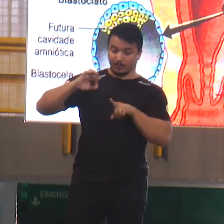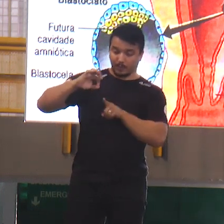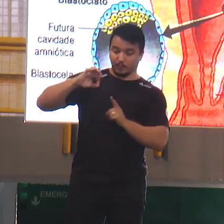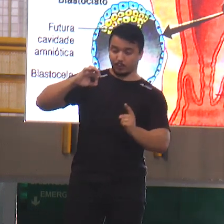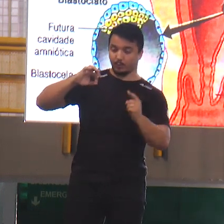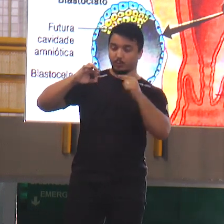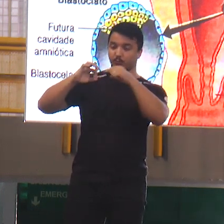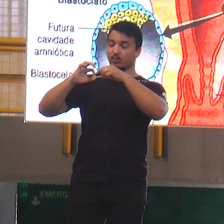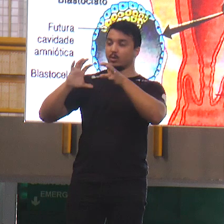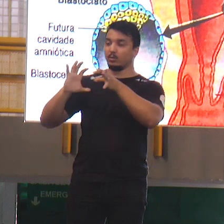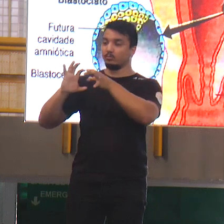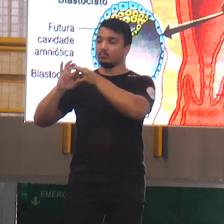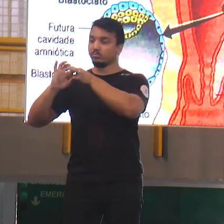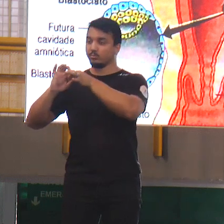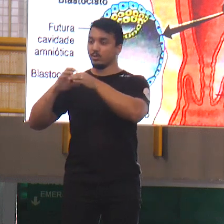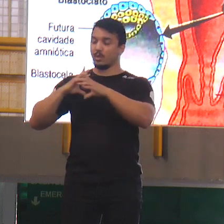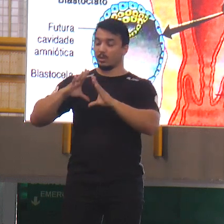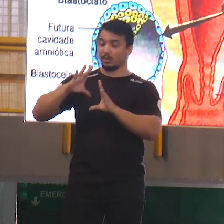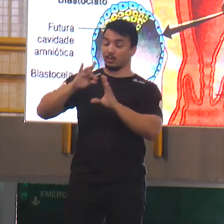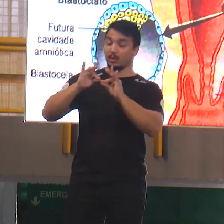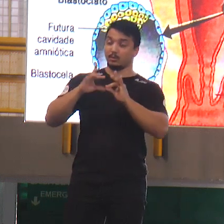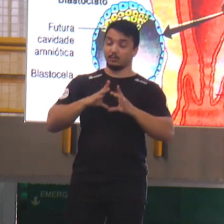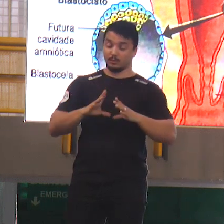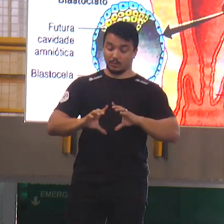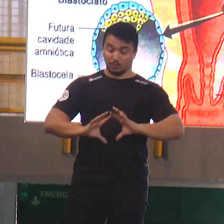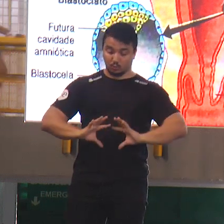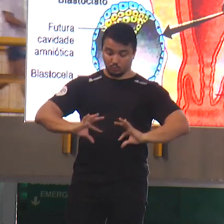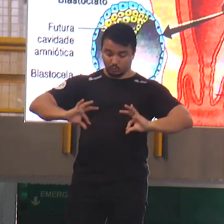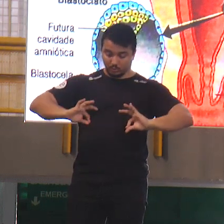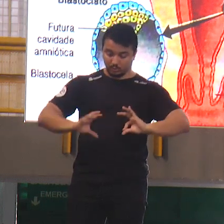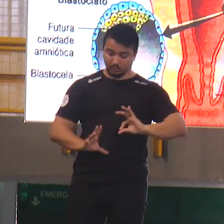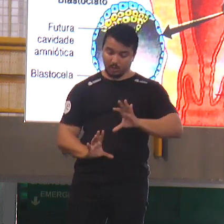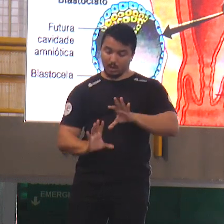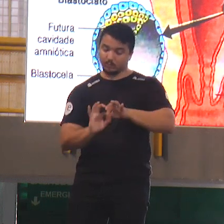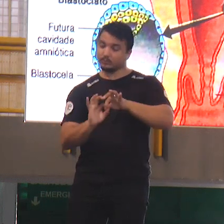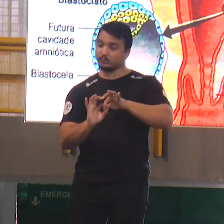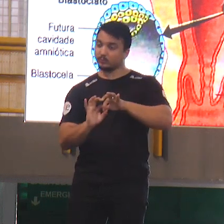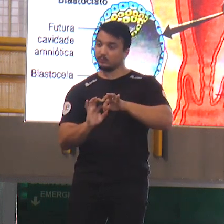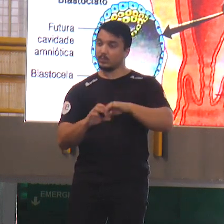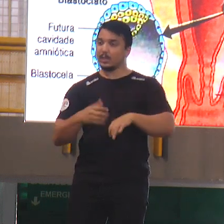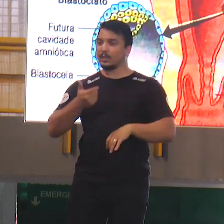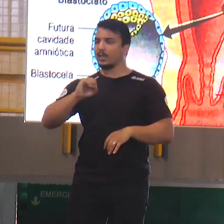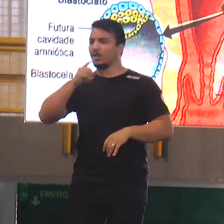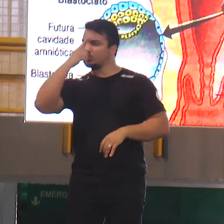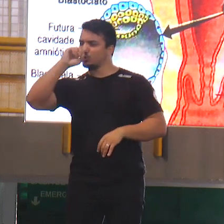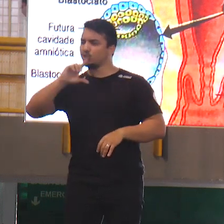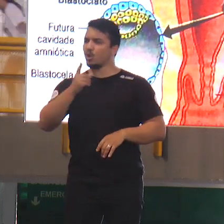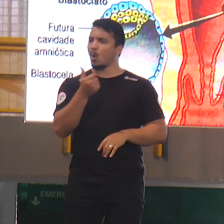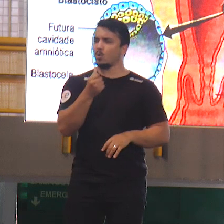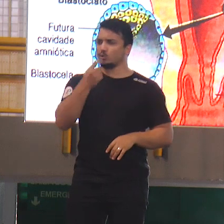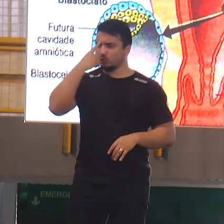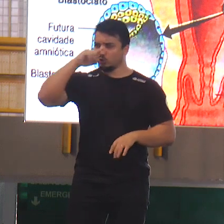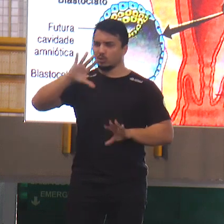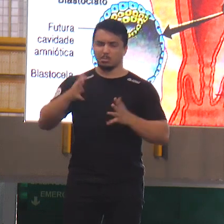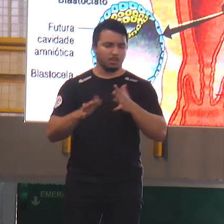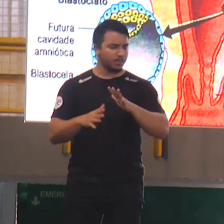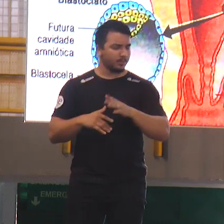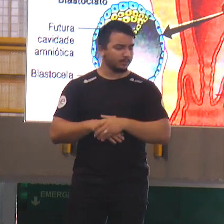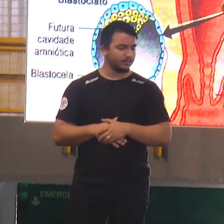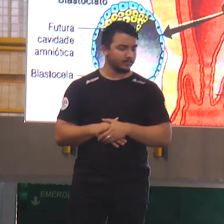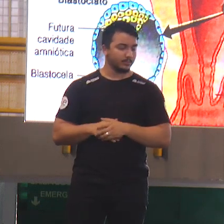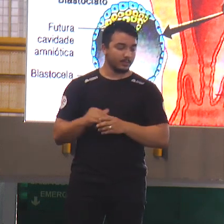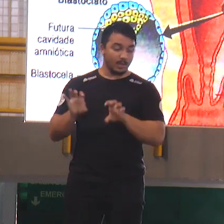para fixar-se na parede uterina. Ou seja, 10 a 11 dias depois da fecundação,